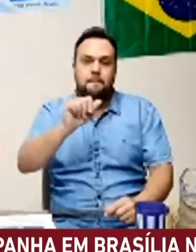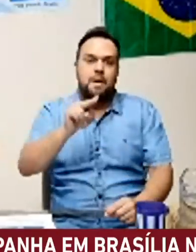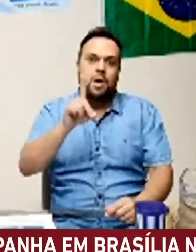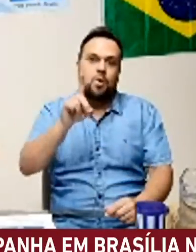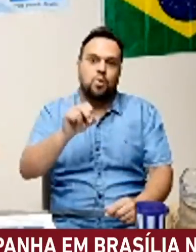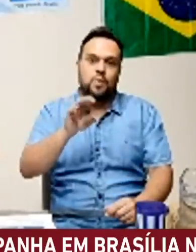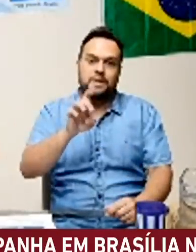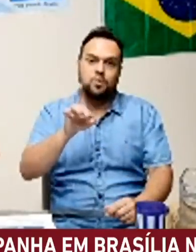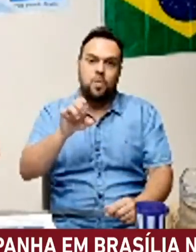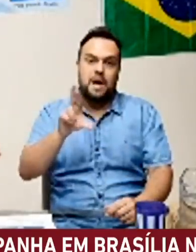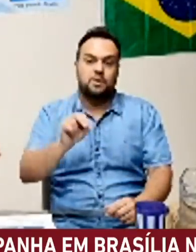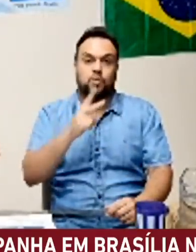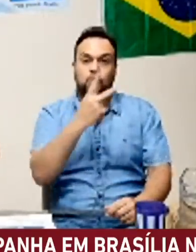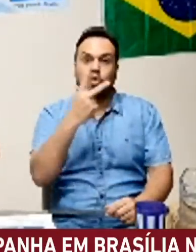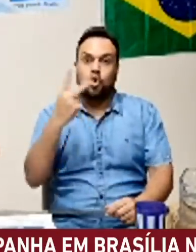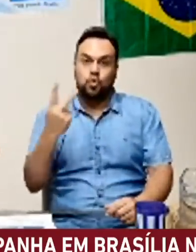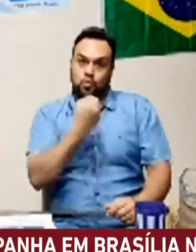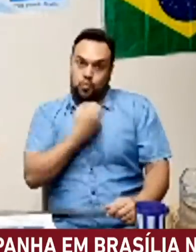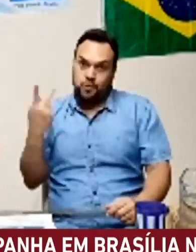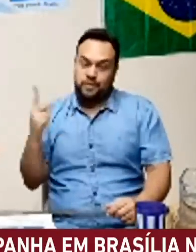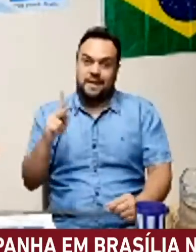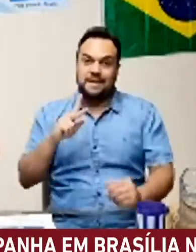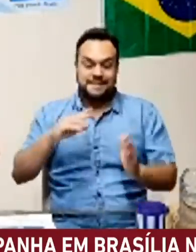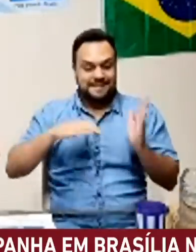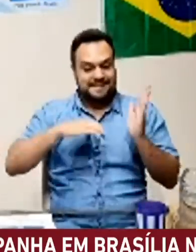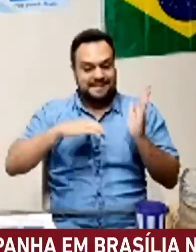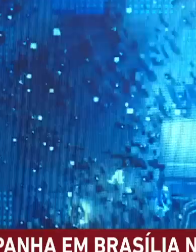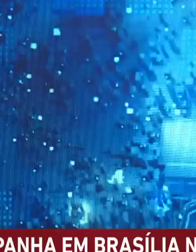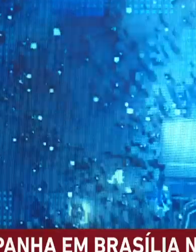lives nas redes sociais todos os dias até o primeiro turno.